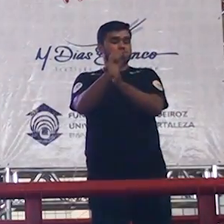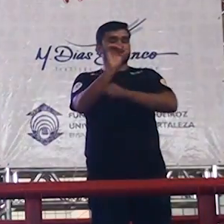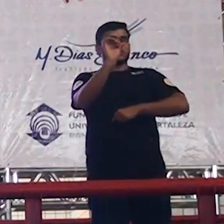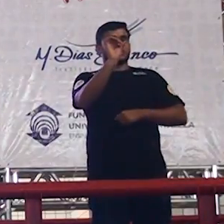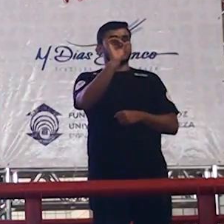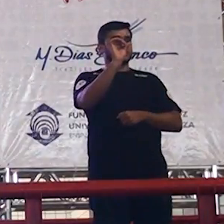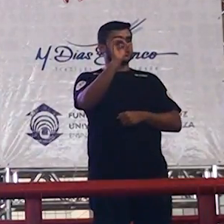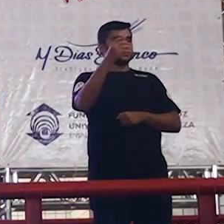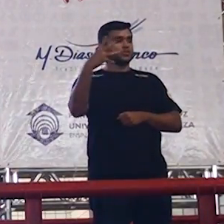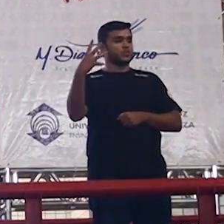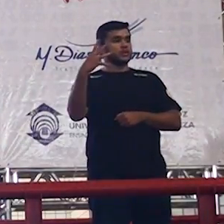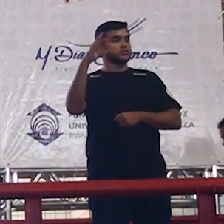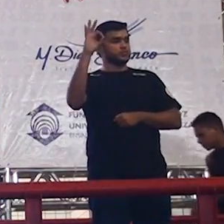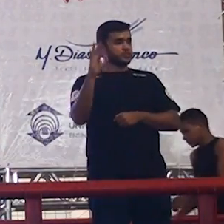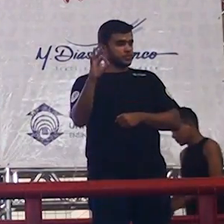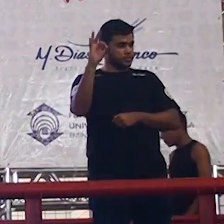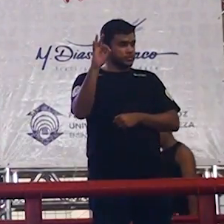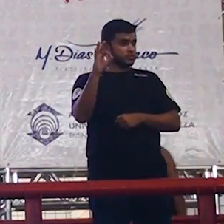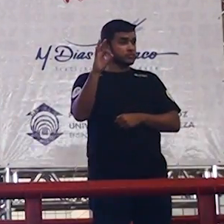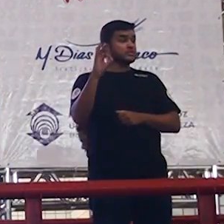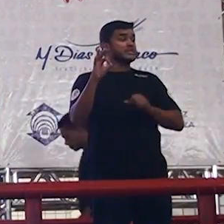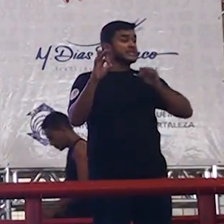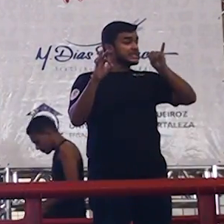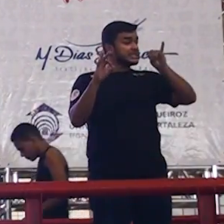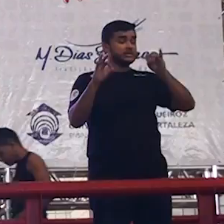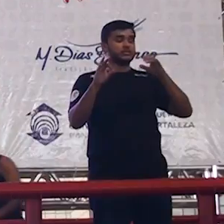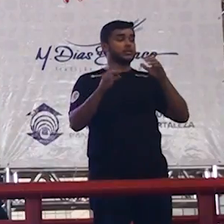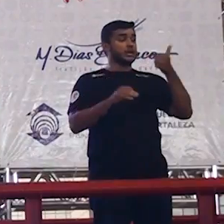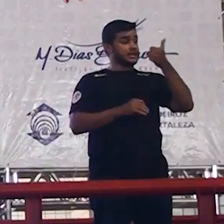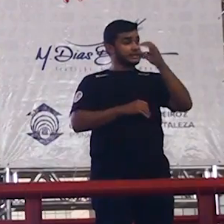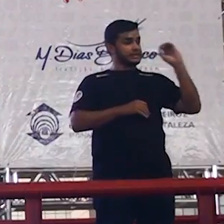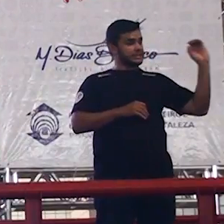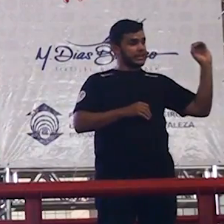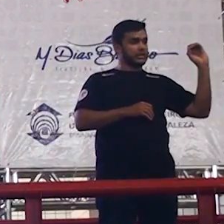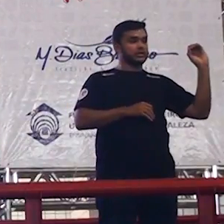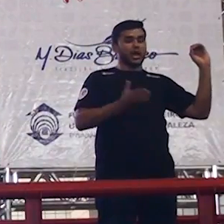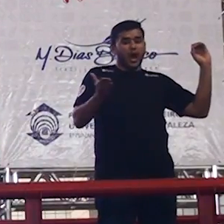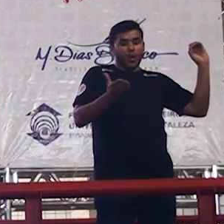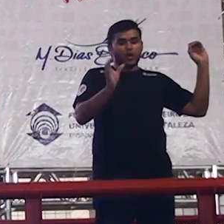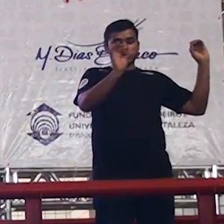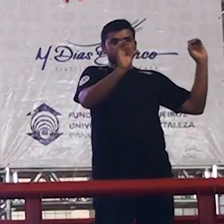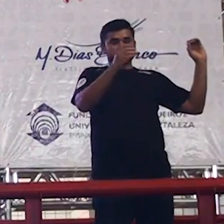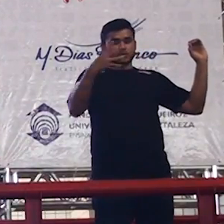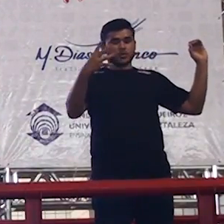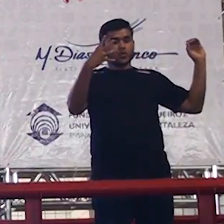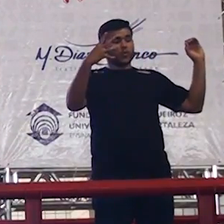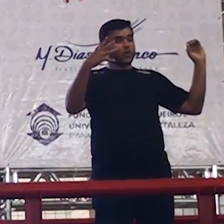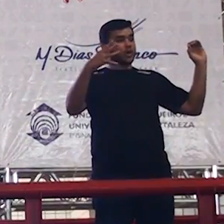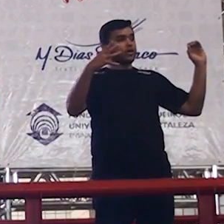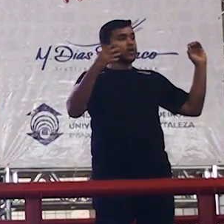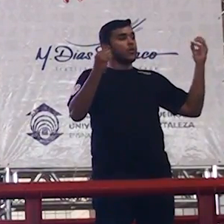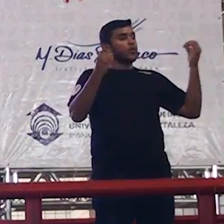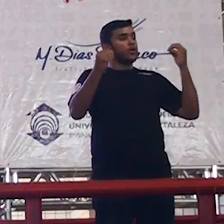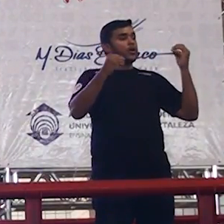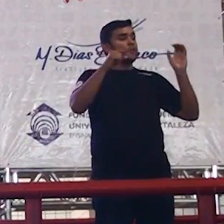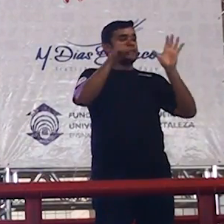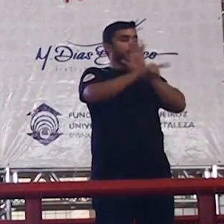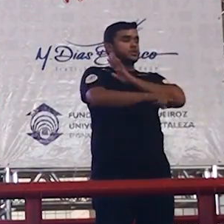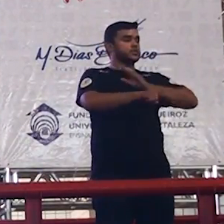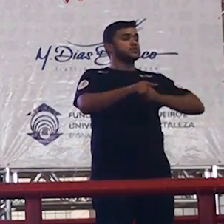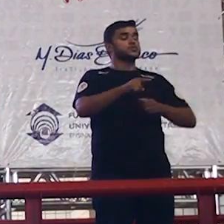64%. Se eu tinha 100 e agora eu tenho 64, é porque foi tirado